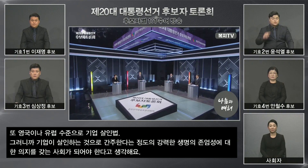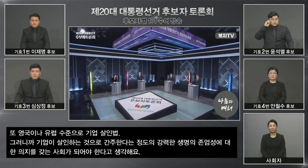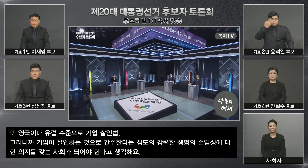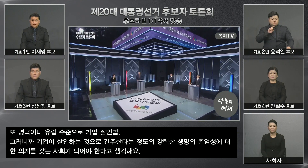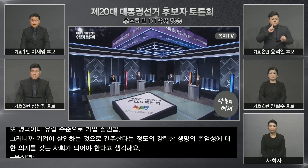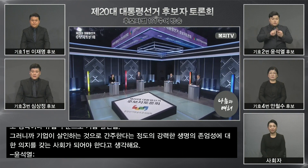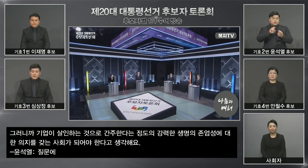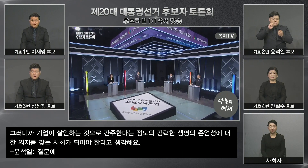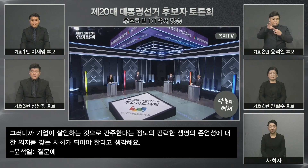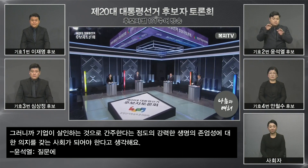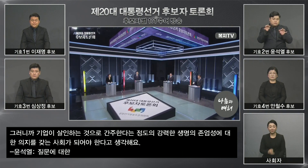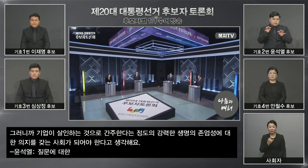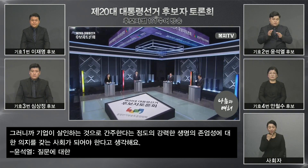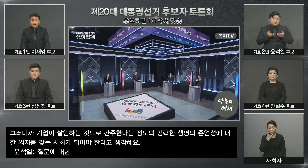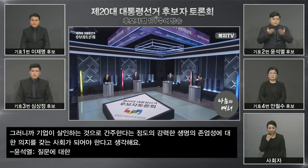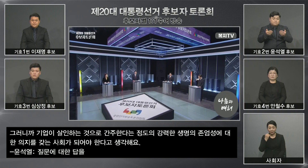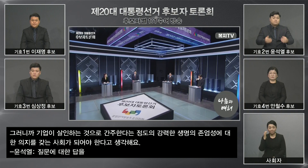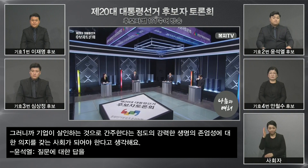네, 괜찮습니다. 말씀하십시오.